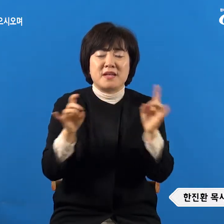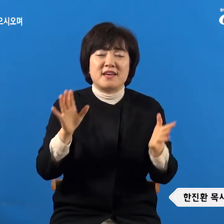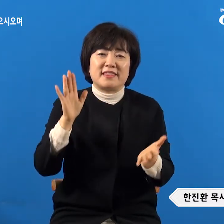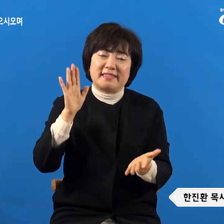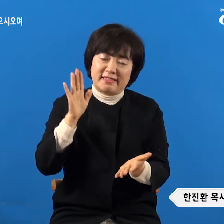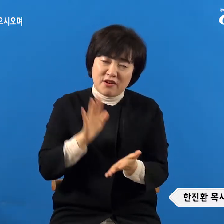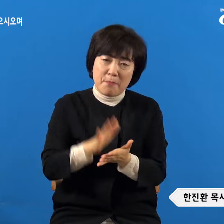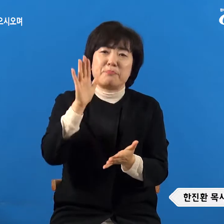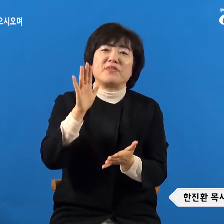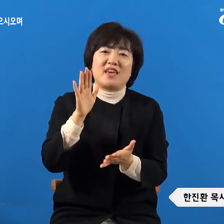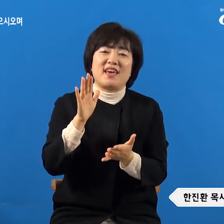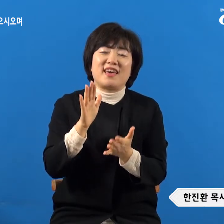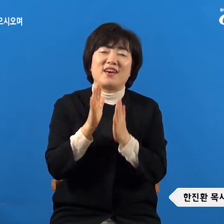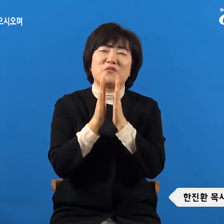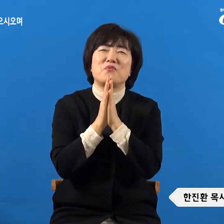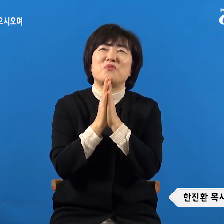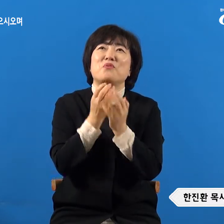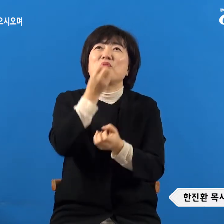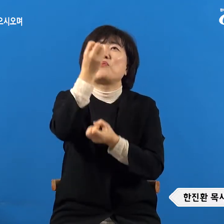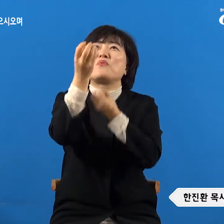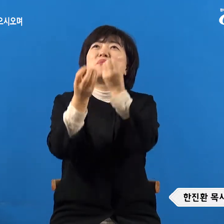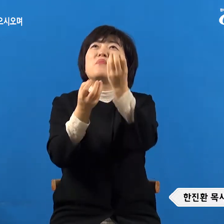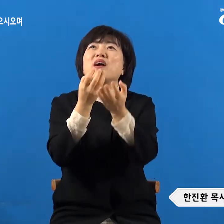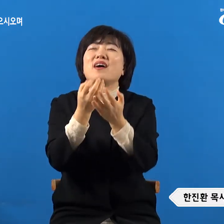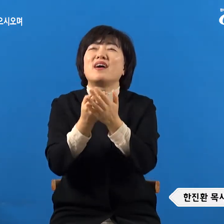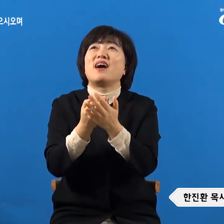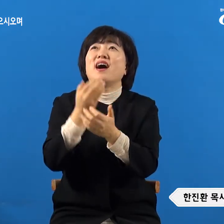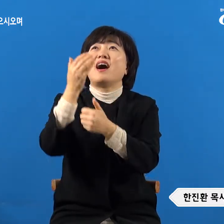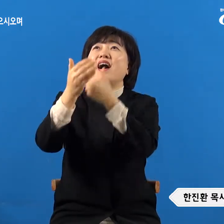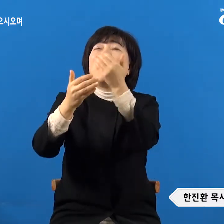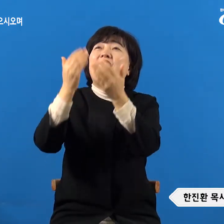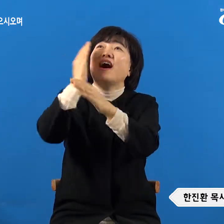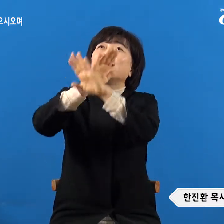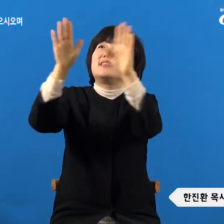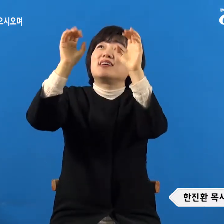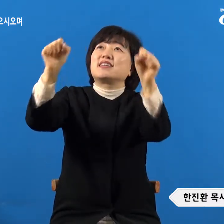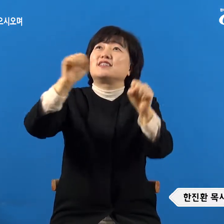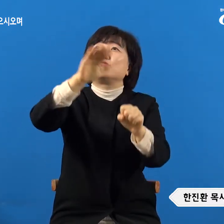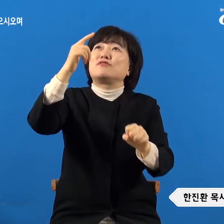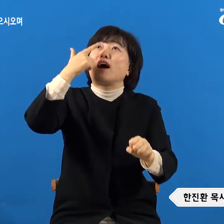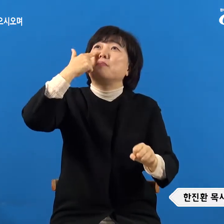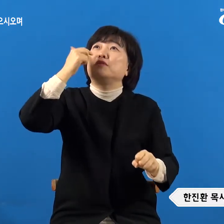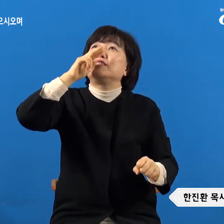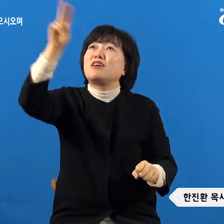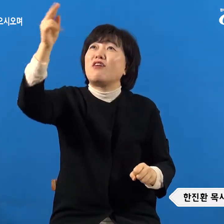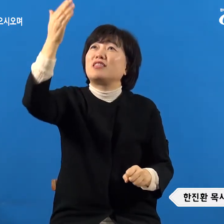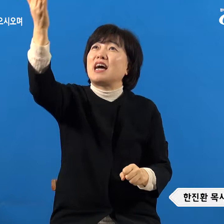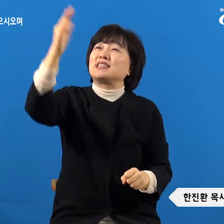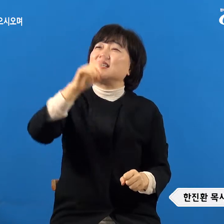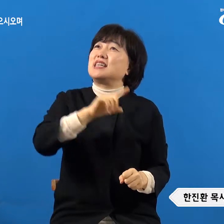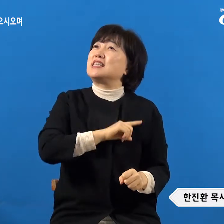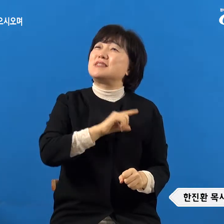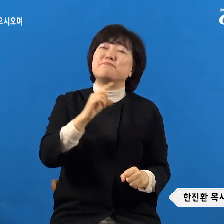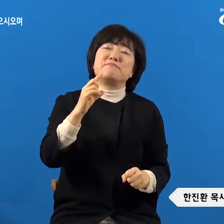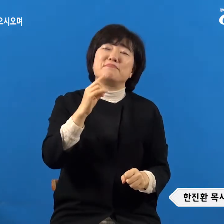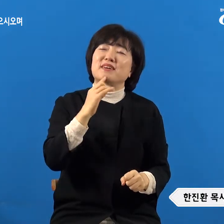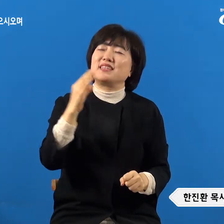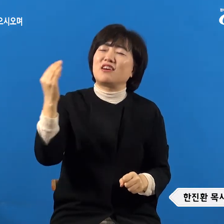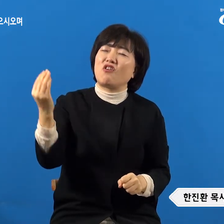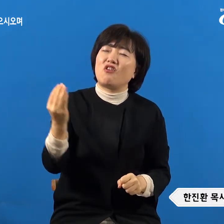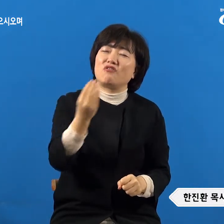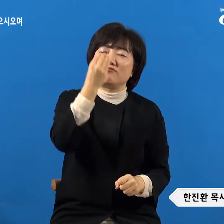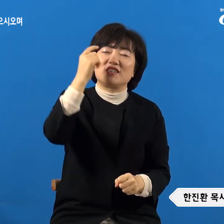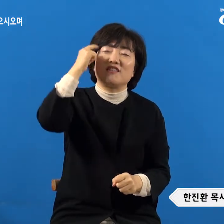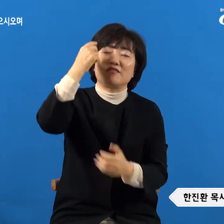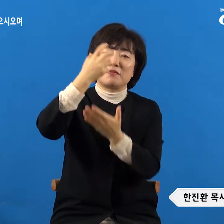고백하는 기도가 바로 이것입니다. 하늘에 계신 아버지, 당신의 이름만이 거룩히 여김을